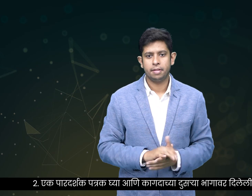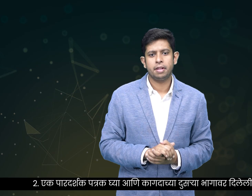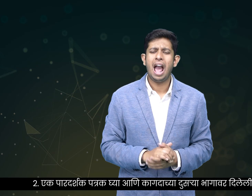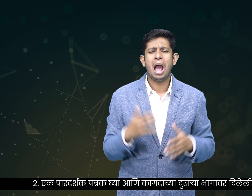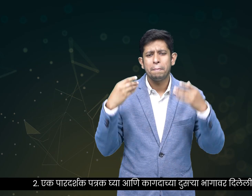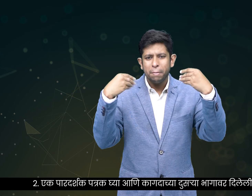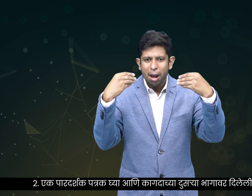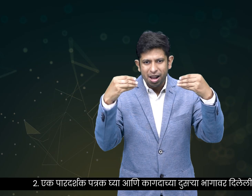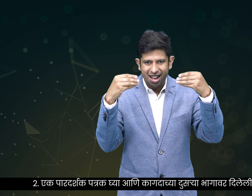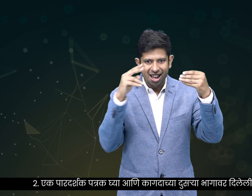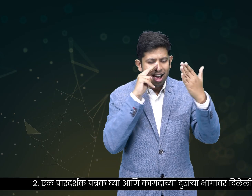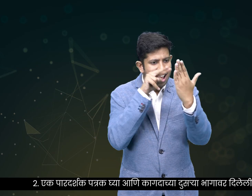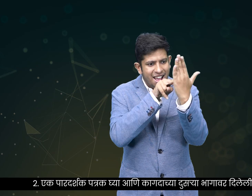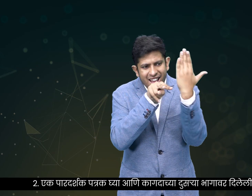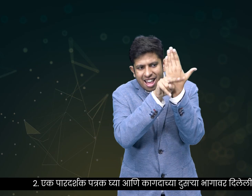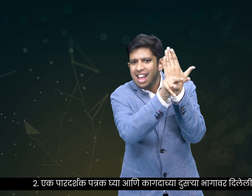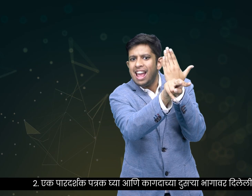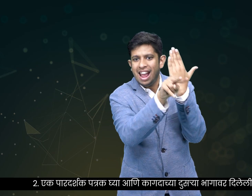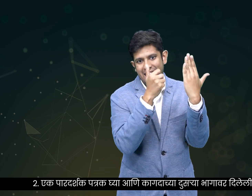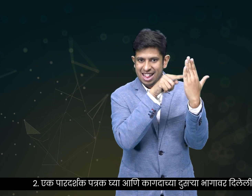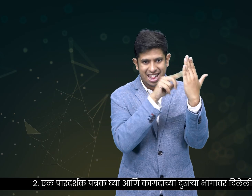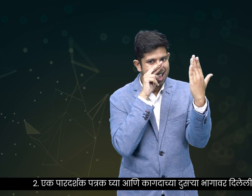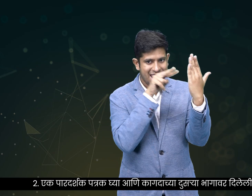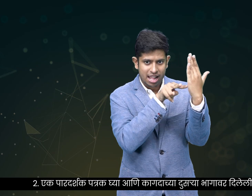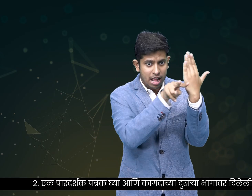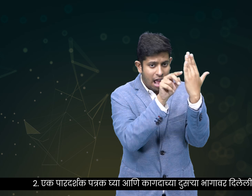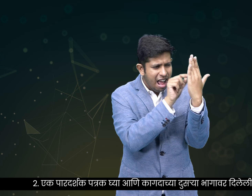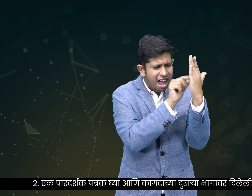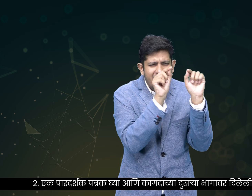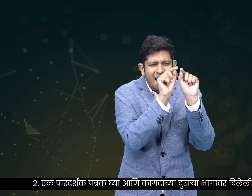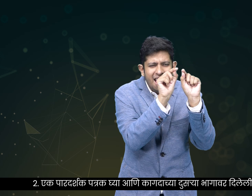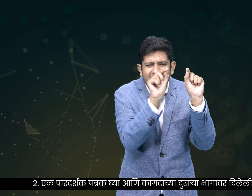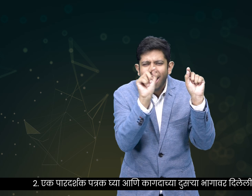पारदर्शक पत्रक घ्या आणि कागदाच्या दुसऱ्या भागावर दिलेली रेषा काढा.